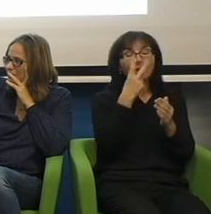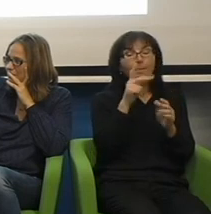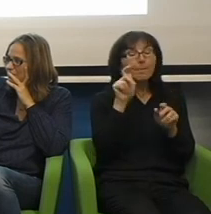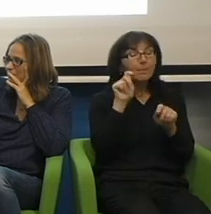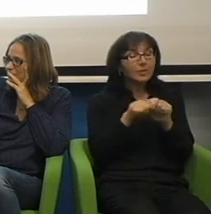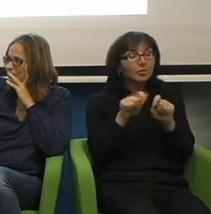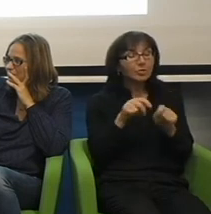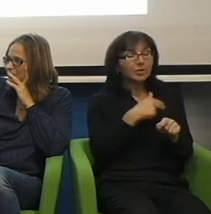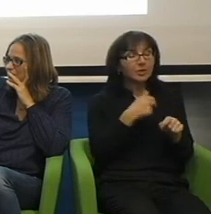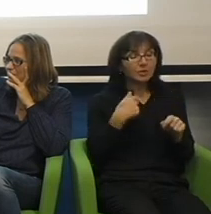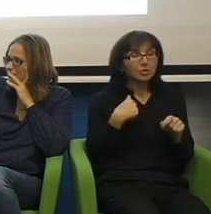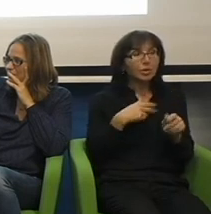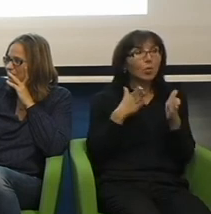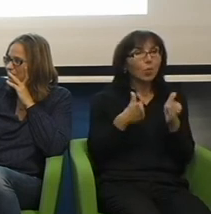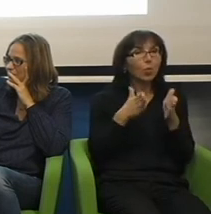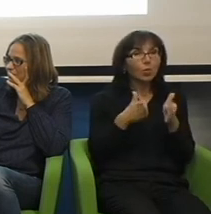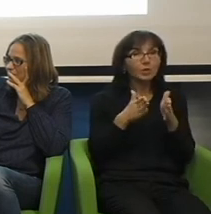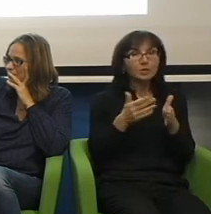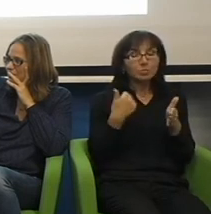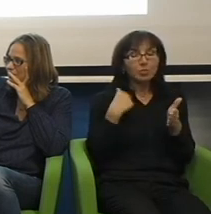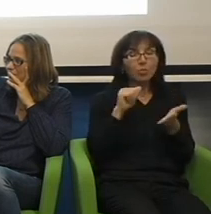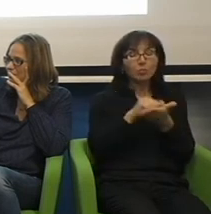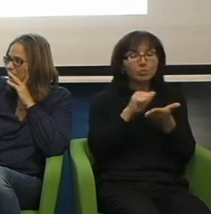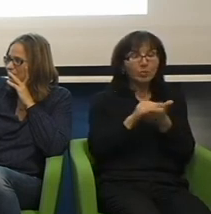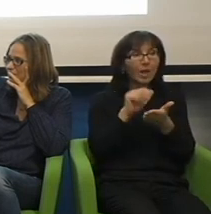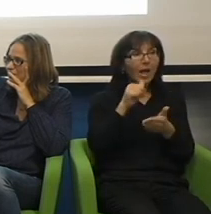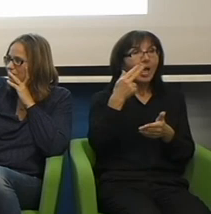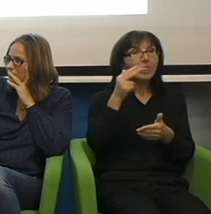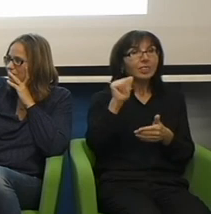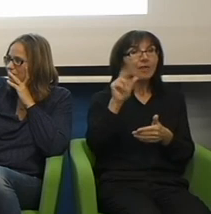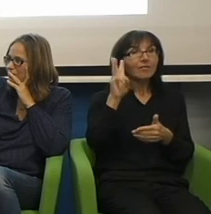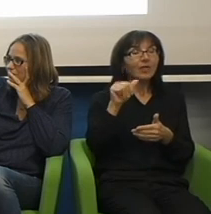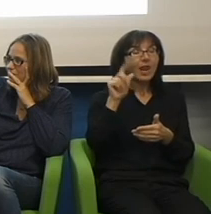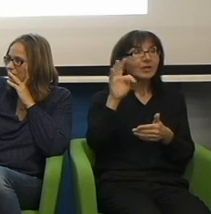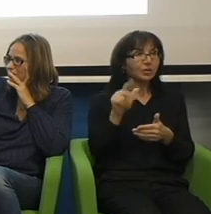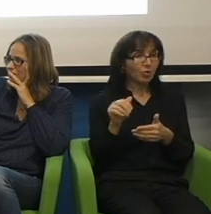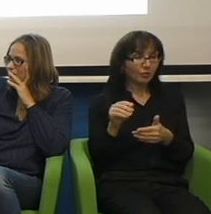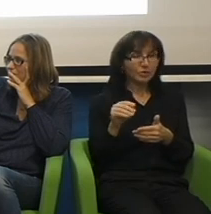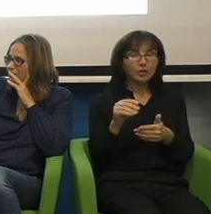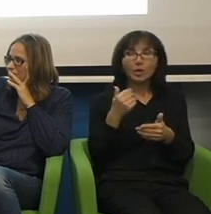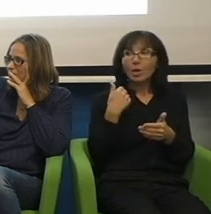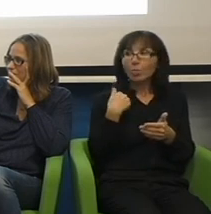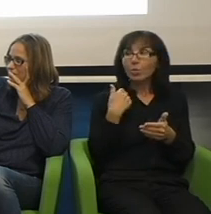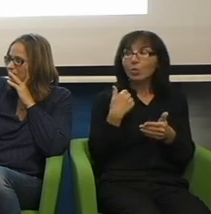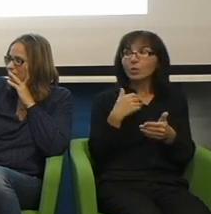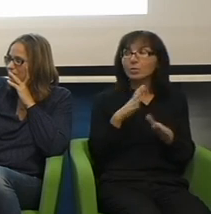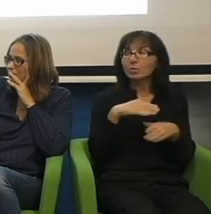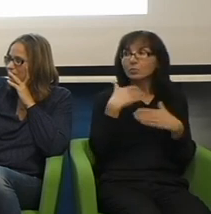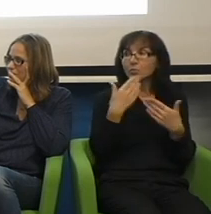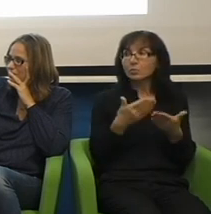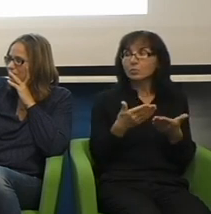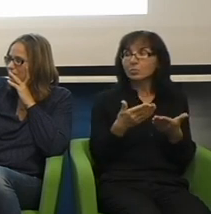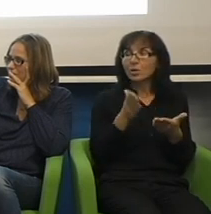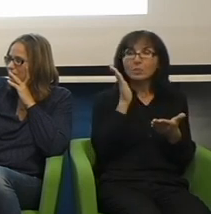Gdański wydał taką broszurę właśnie o Annie Walentynowicz, jak rozumiem, dedykowaną mieszkańcom.